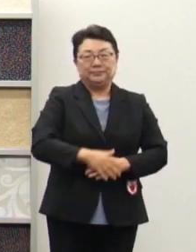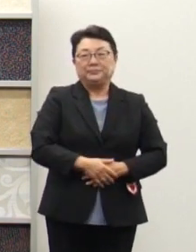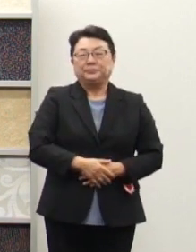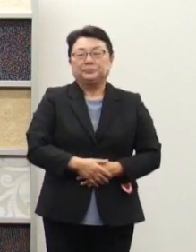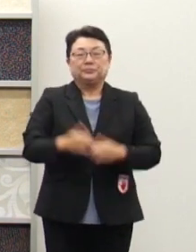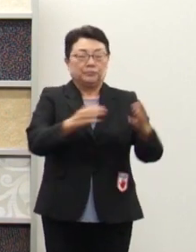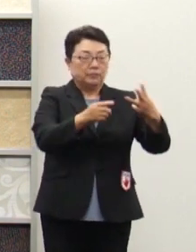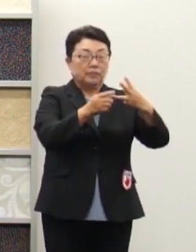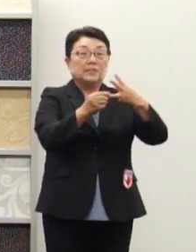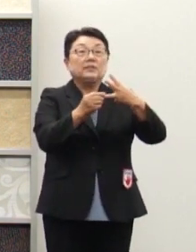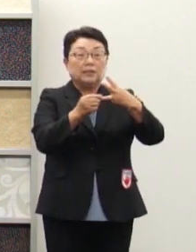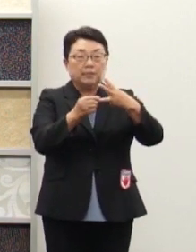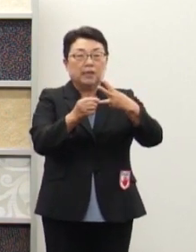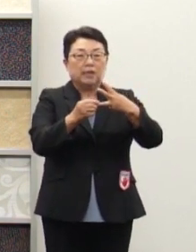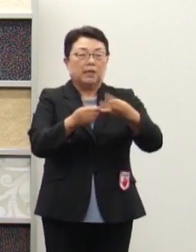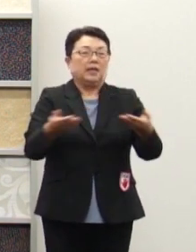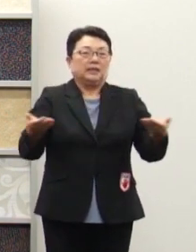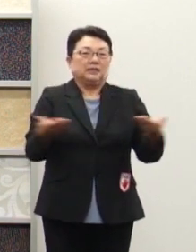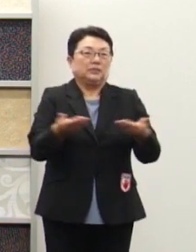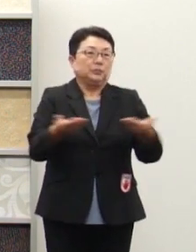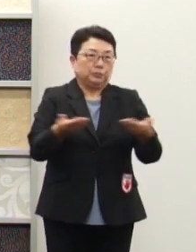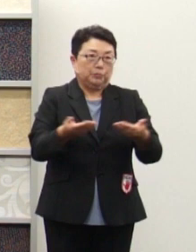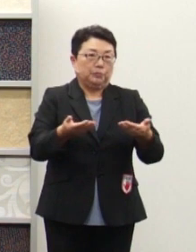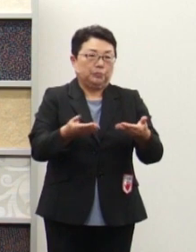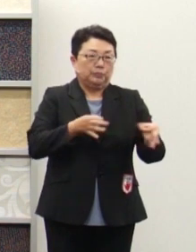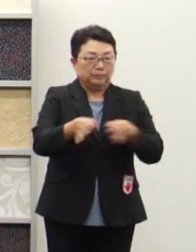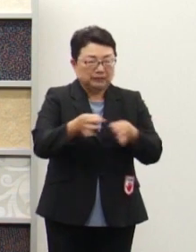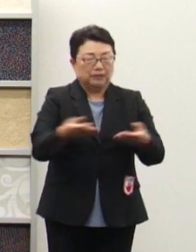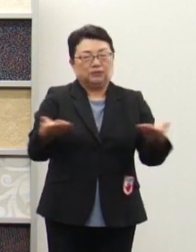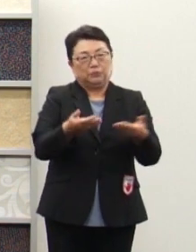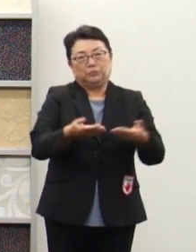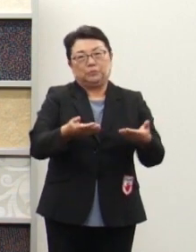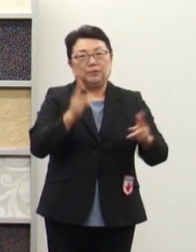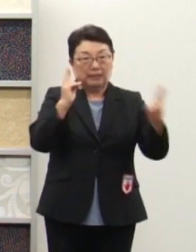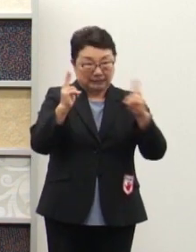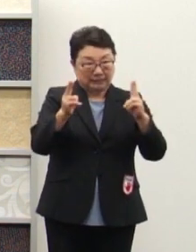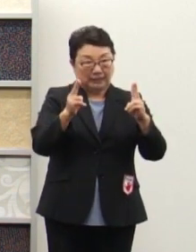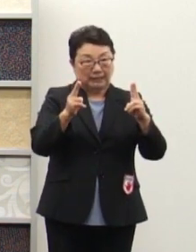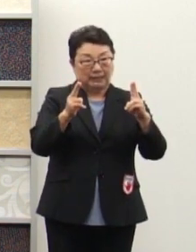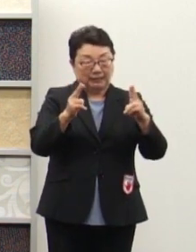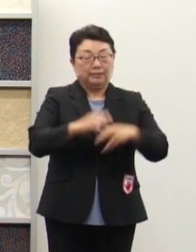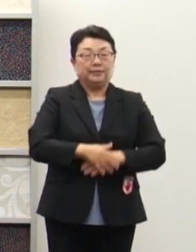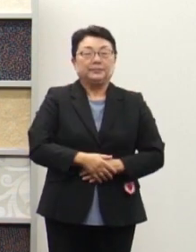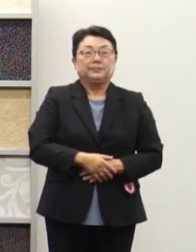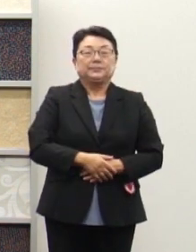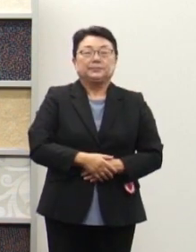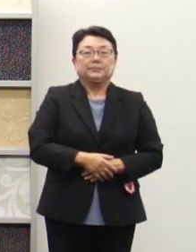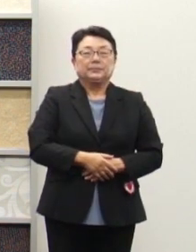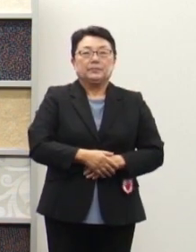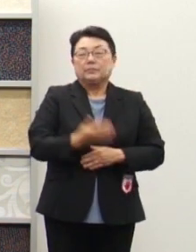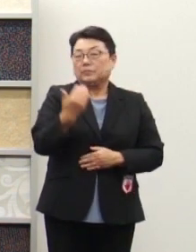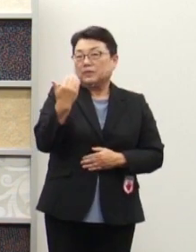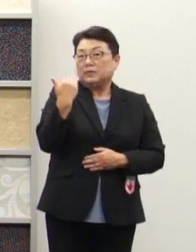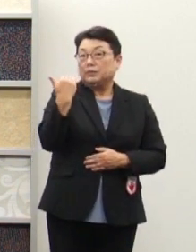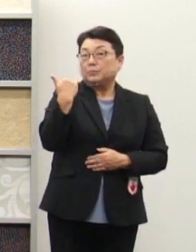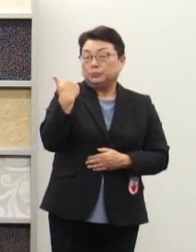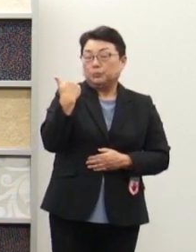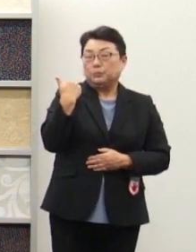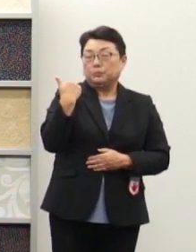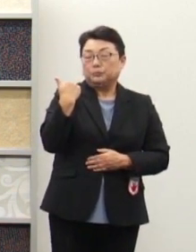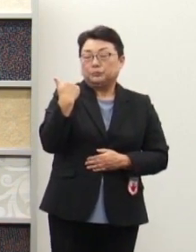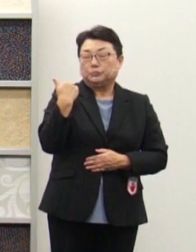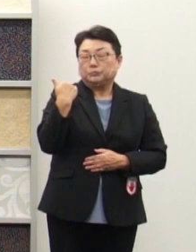そして3点目は、事業活動の維持の観点であります。つい先ほどであります